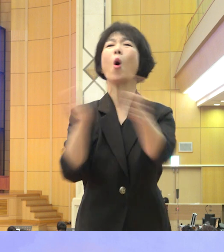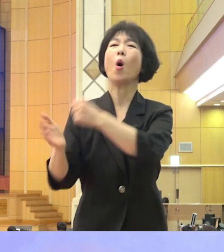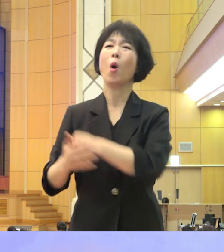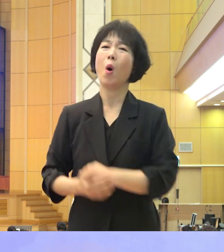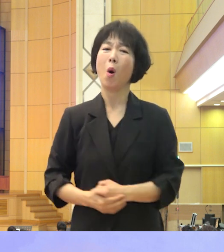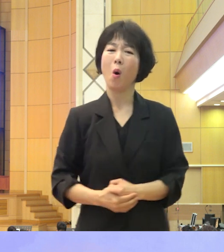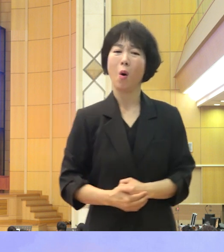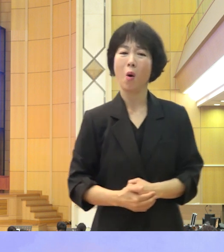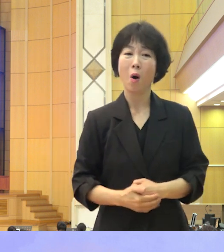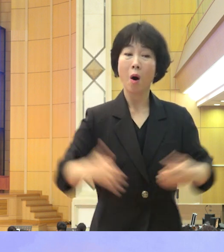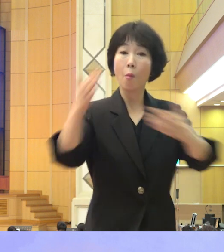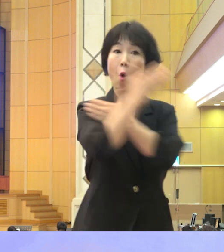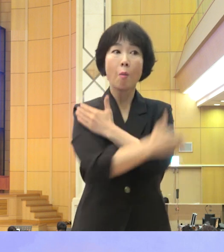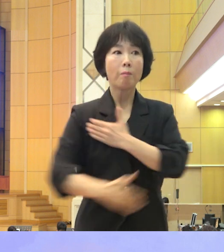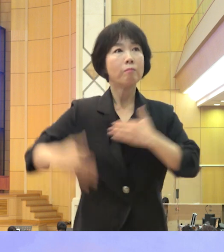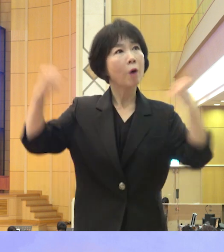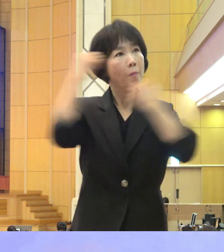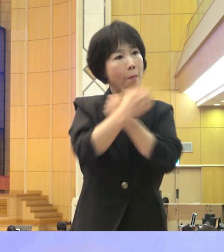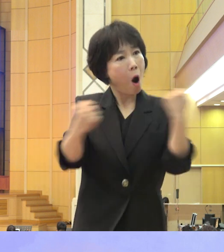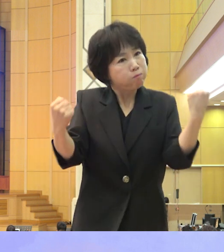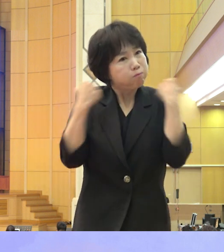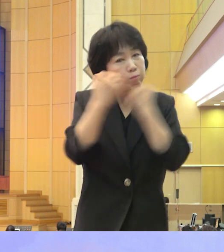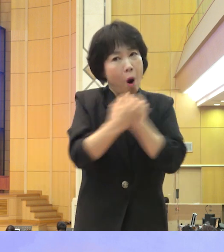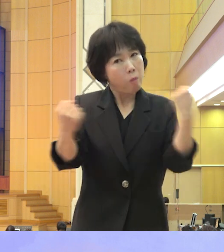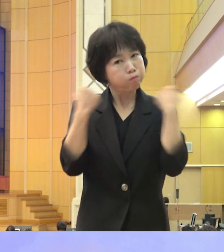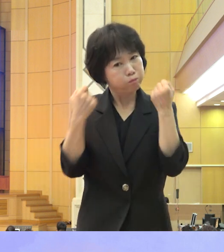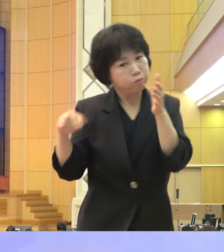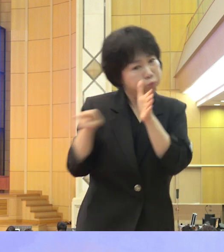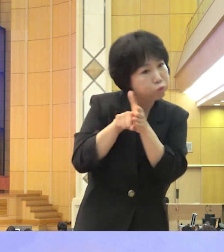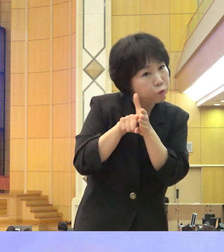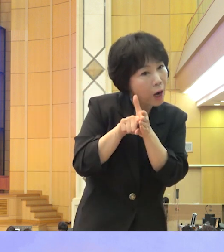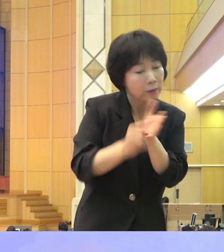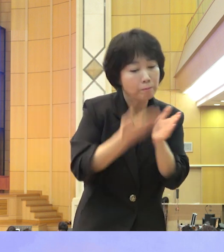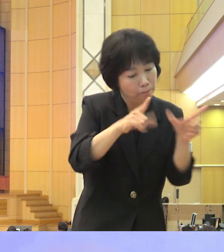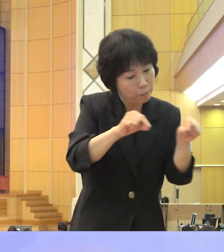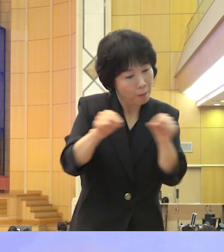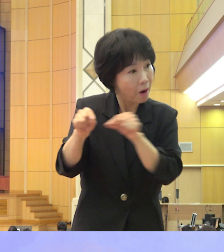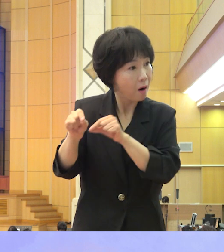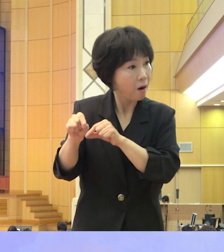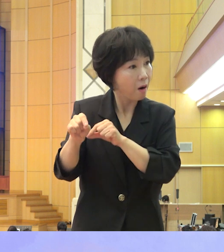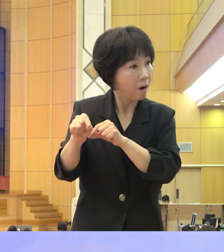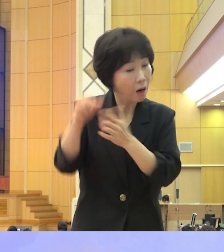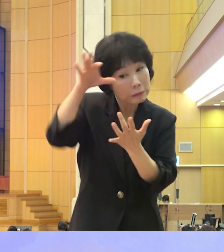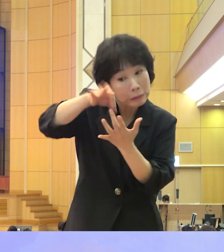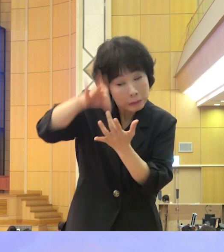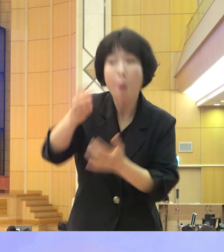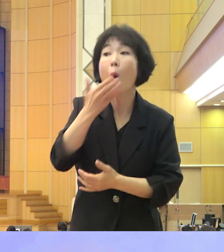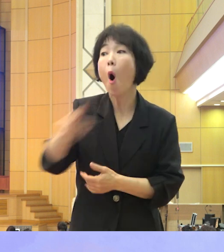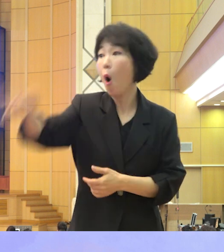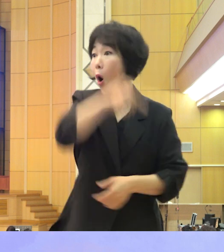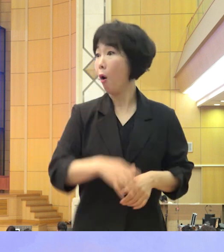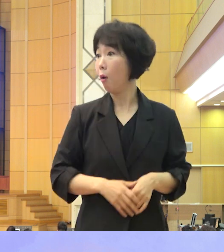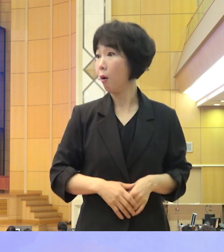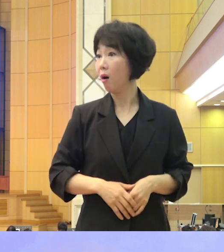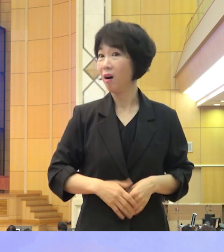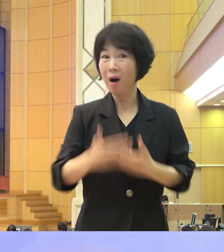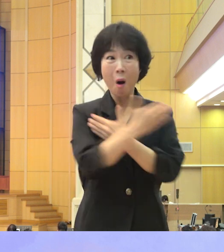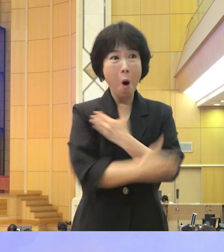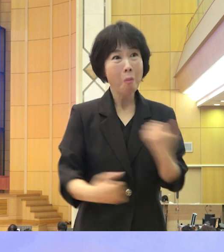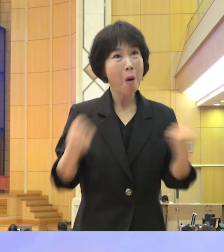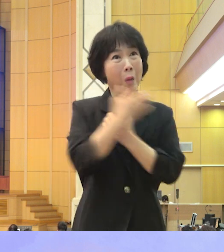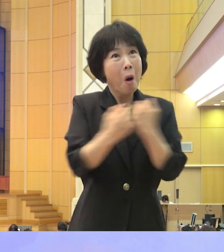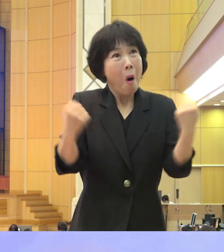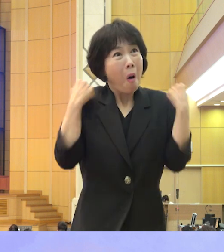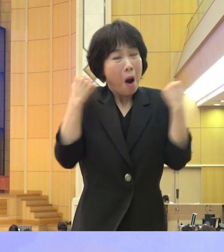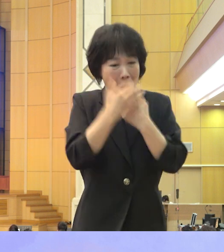것처럼 건강을 위한 음식이 있어요. 건강식품이 있어요. 소위 말하면 건강에 해가